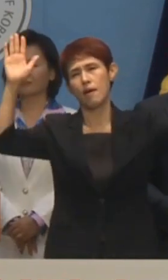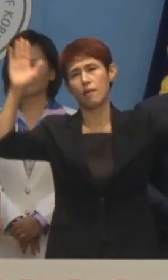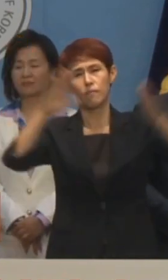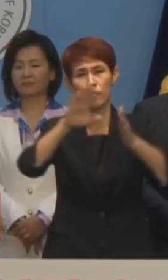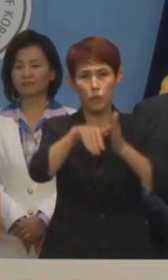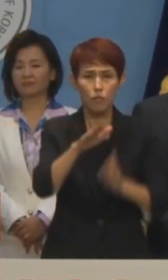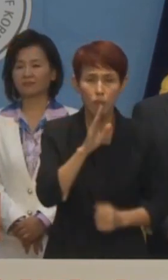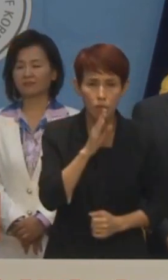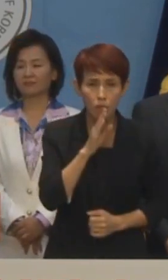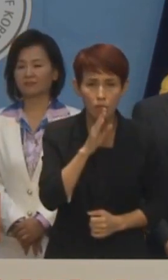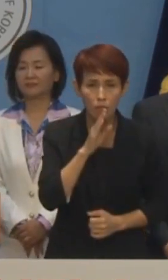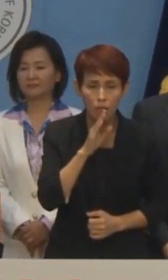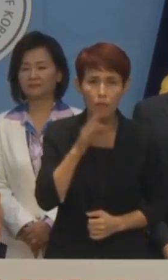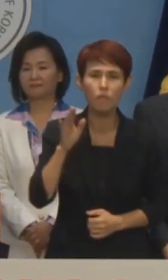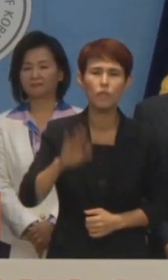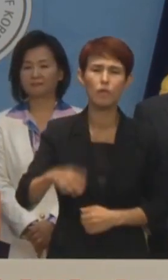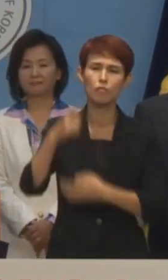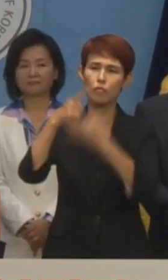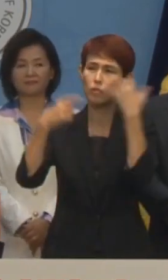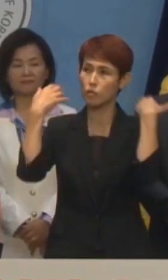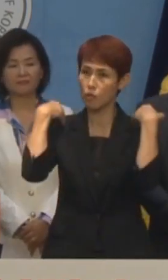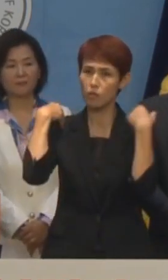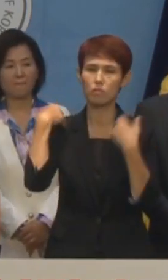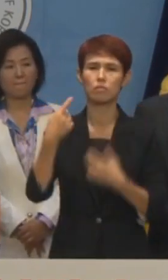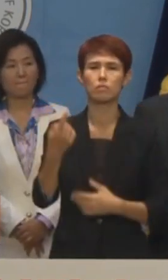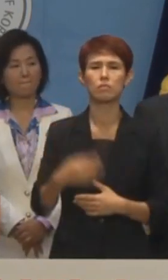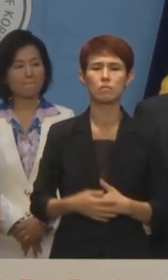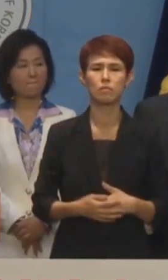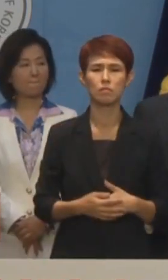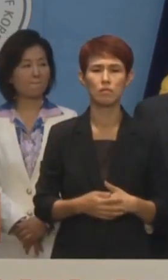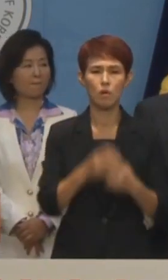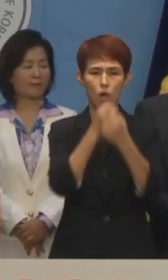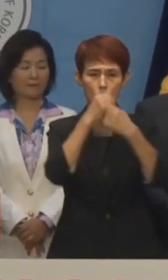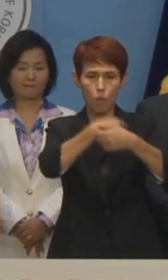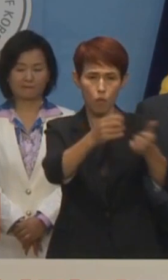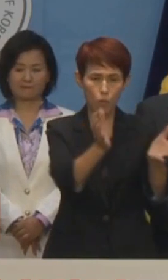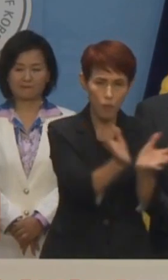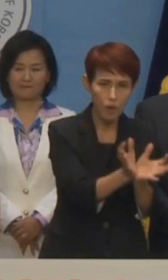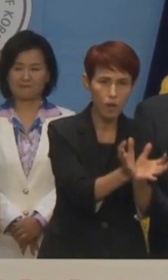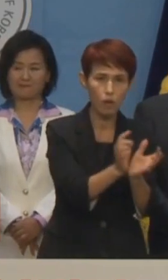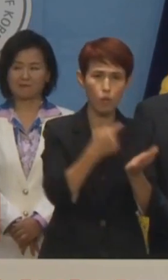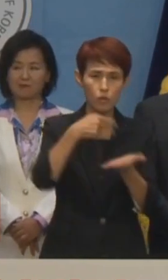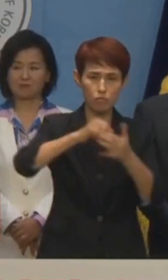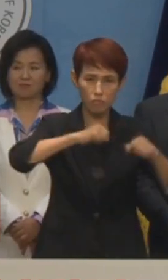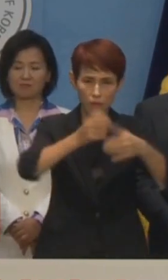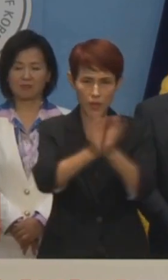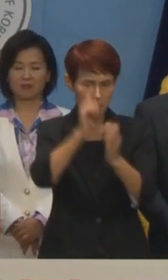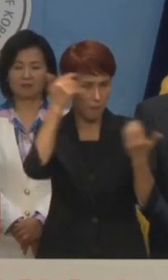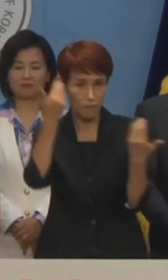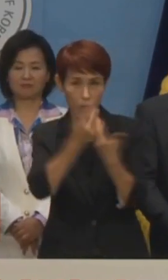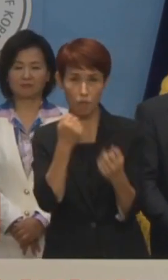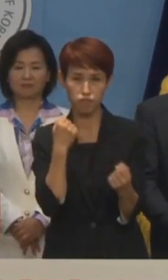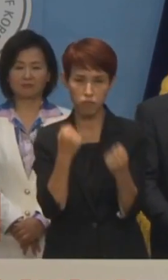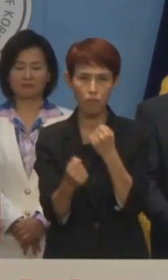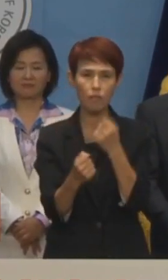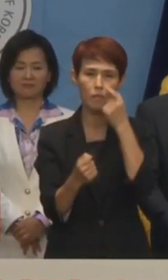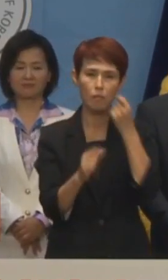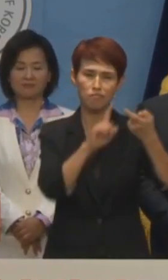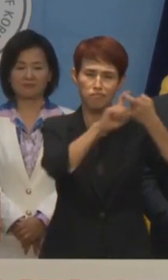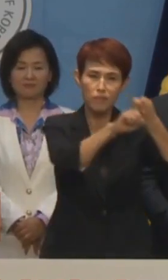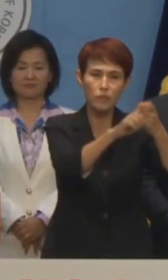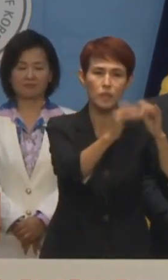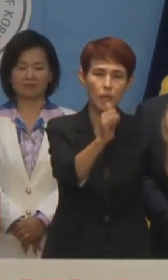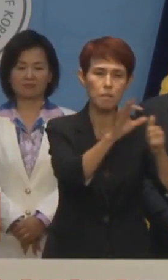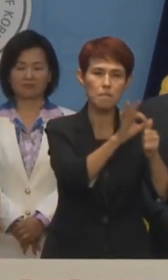때이다. 그러나 윤석열 정권은 지난 8일 광복회 등 독립운동단체들의 반대를 묵살하고 뉴라이트 인사로